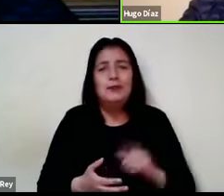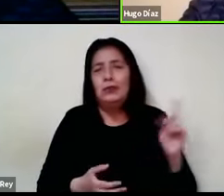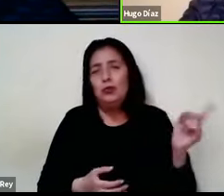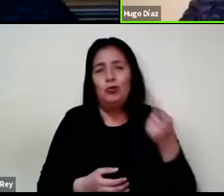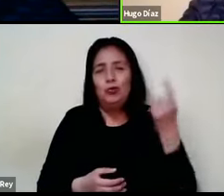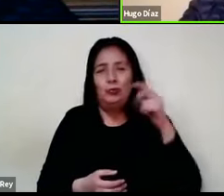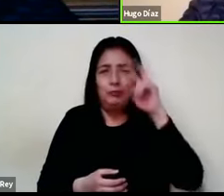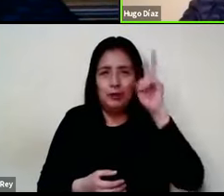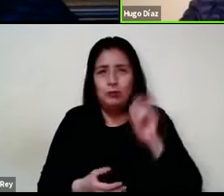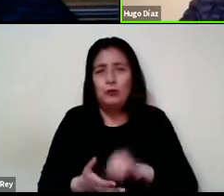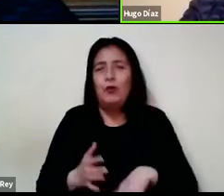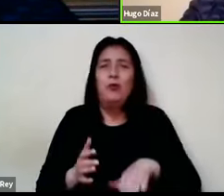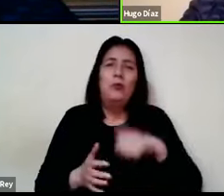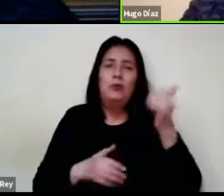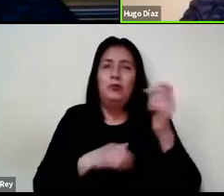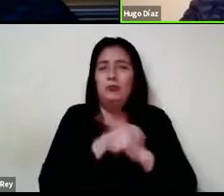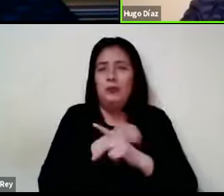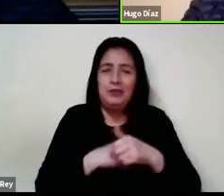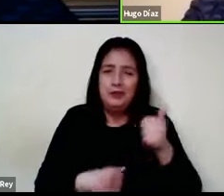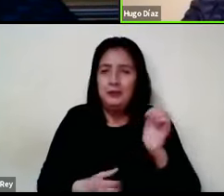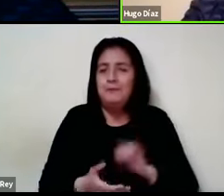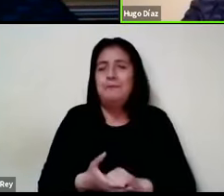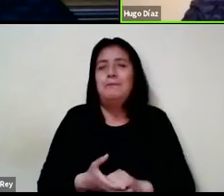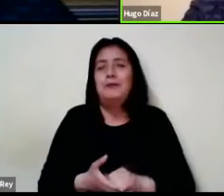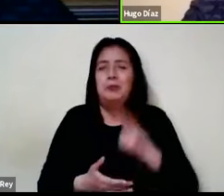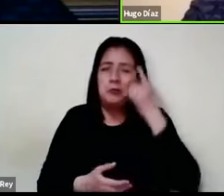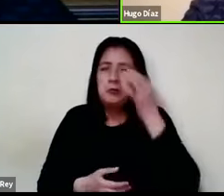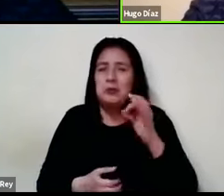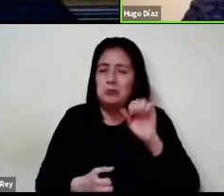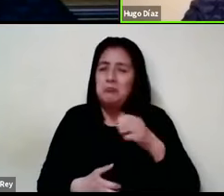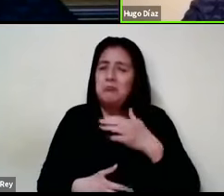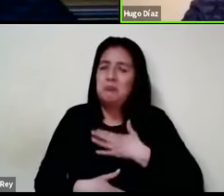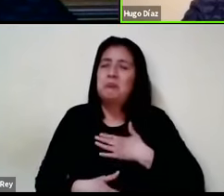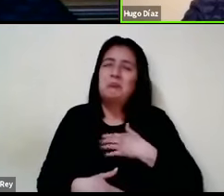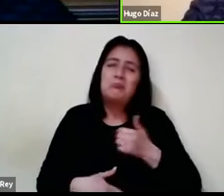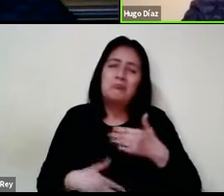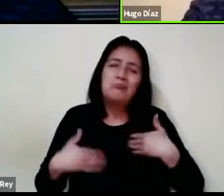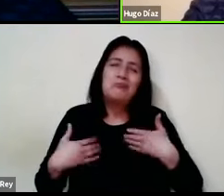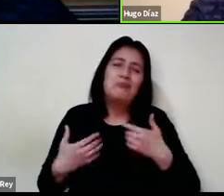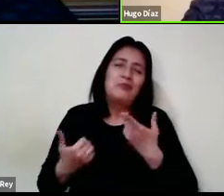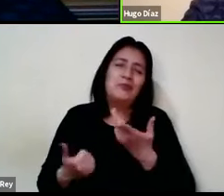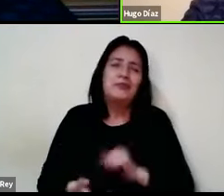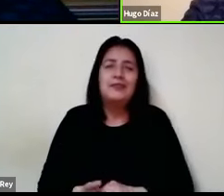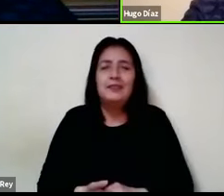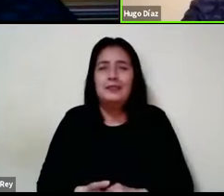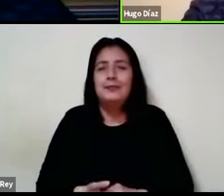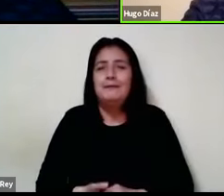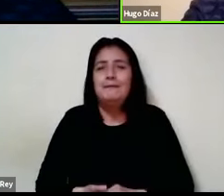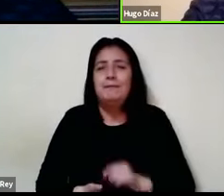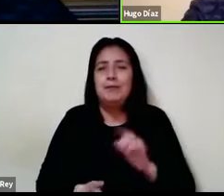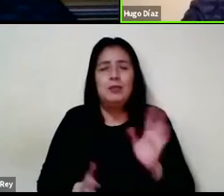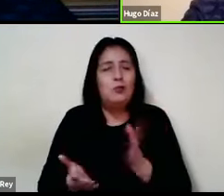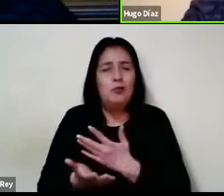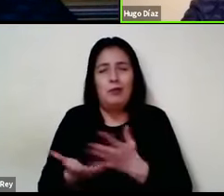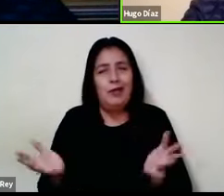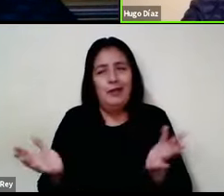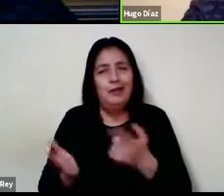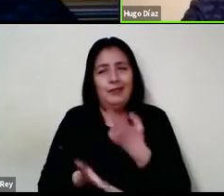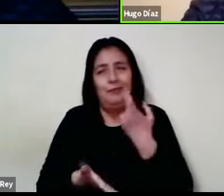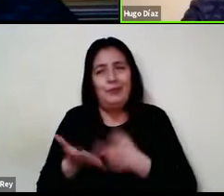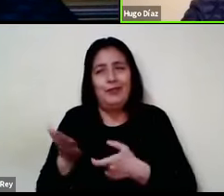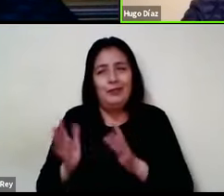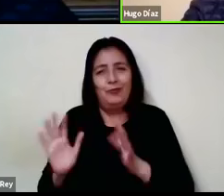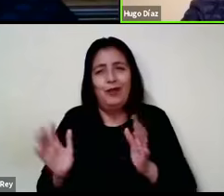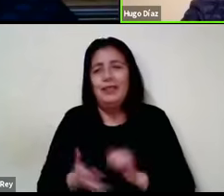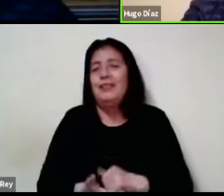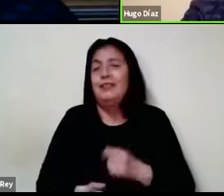nacional, fuera del país, yo creo que es una satisfacción que no tiene precio, ¿no? Y